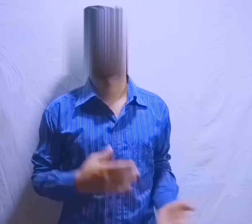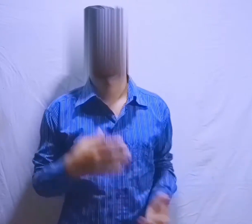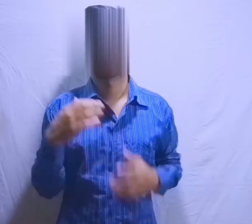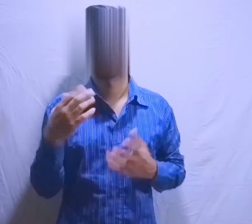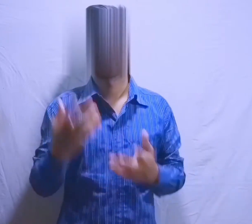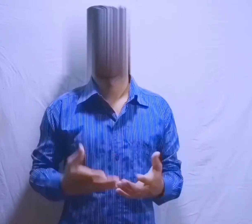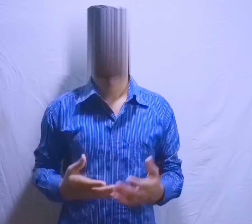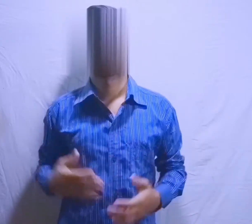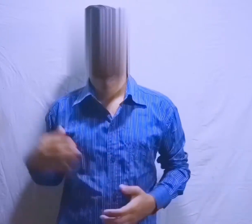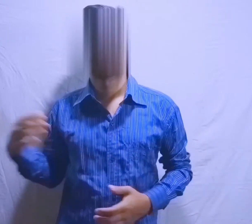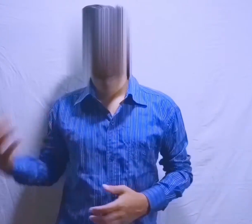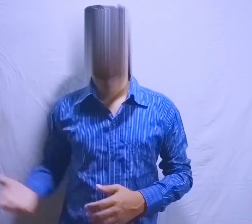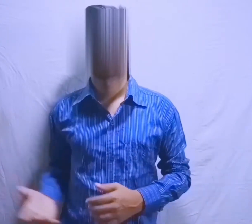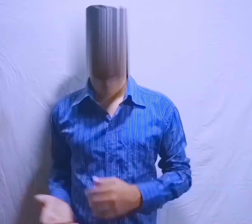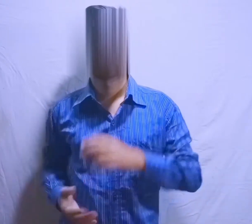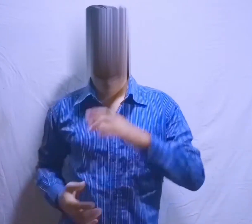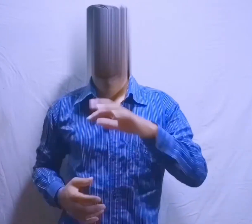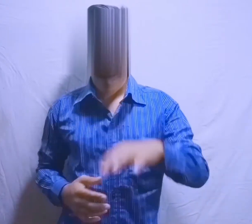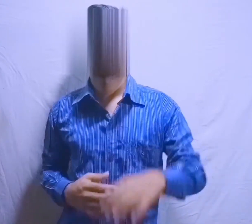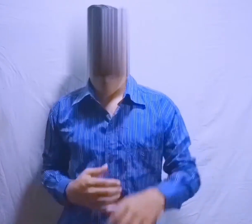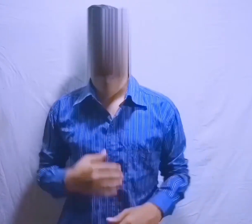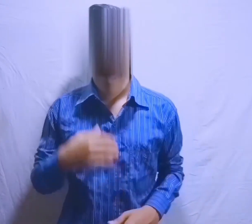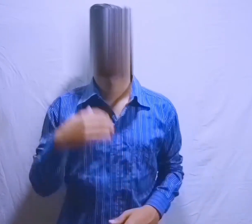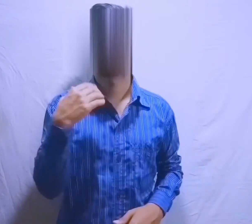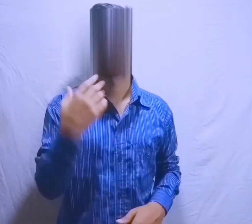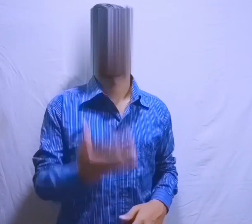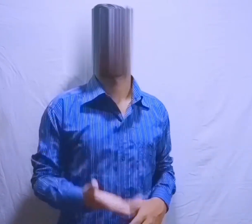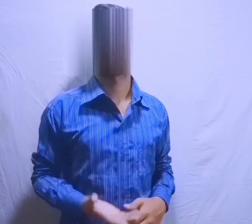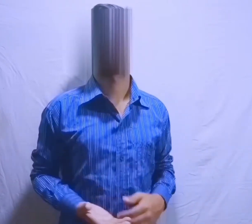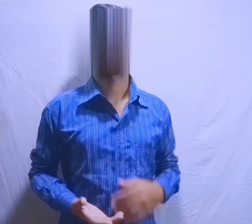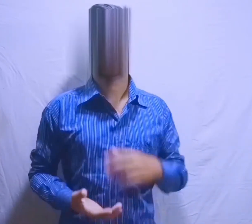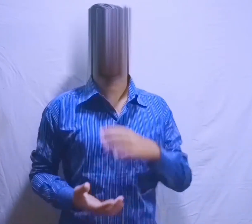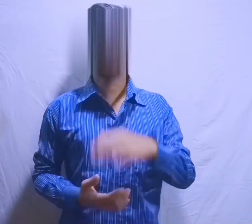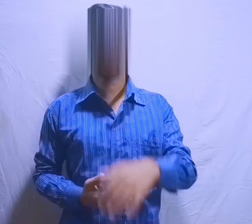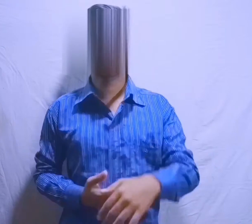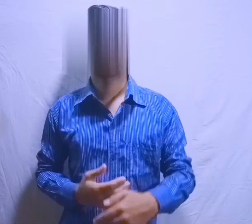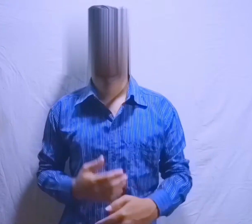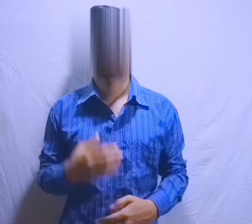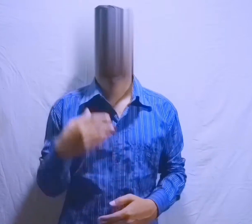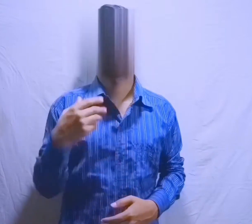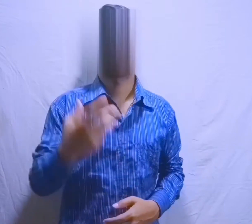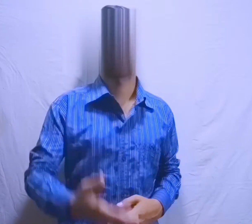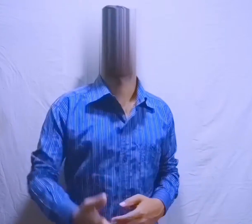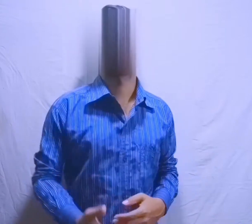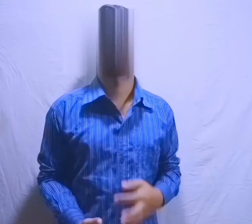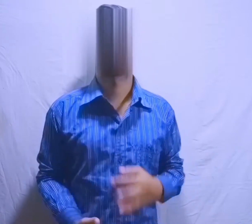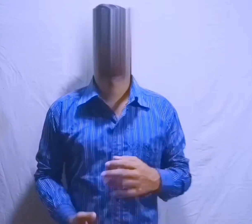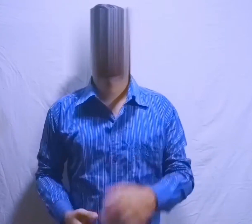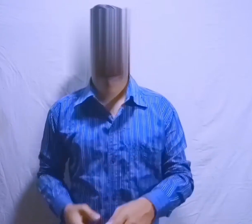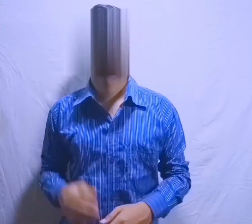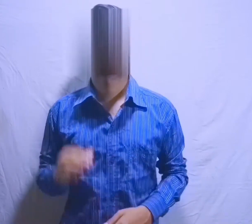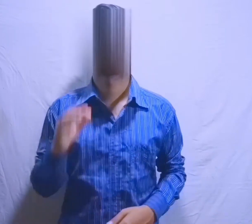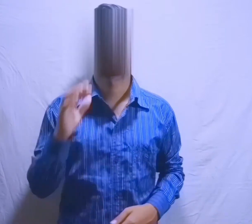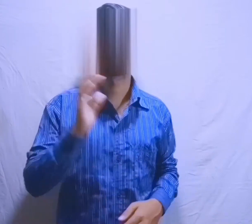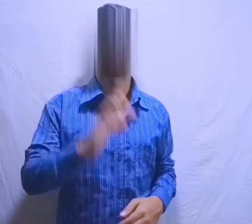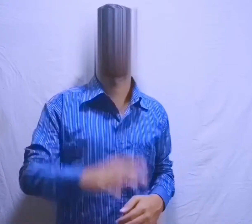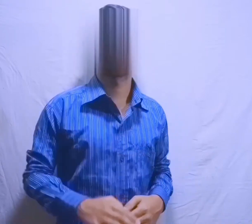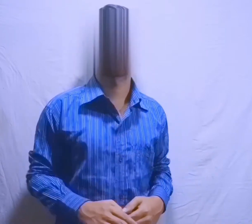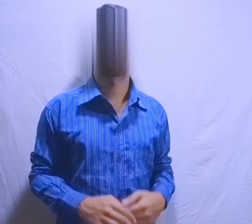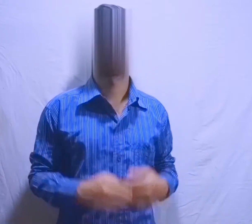আদার রস কার্বোহাইড্রেট দ্রুত হজম করায়, মেটাবলিজম রেট বাড়ায়, ইনসুলিনের নিঃসরণ